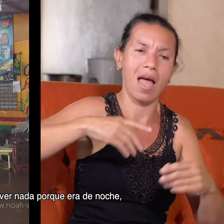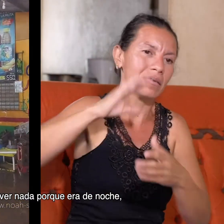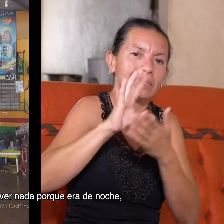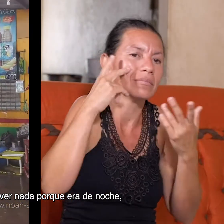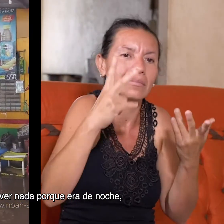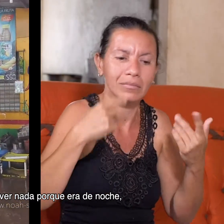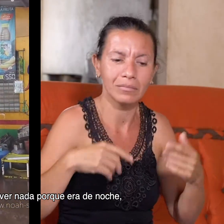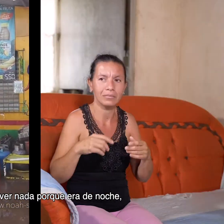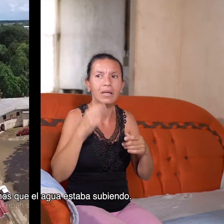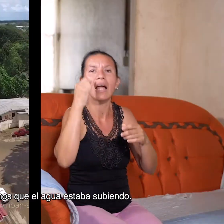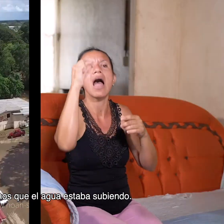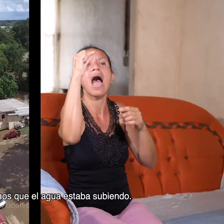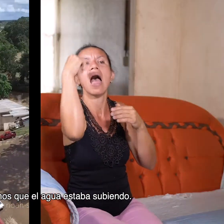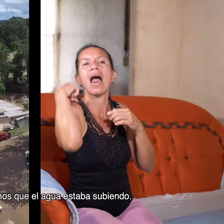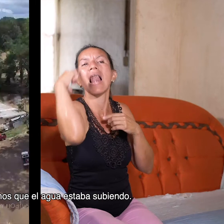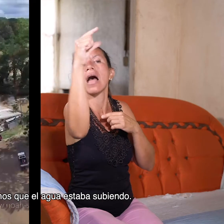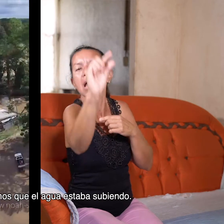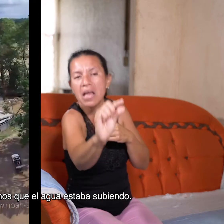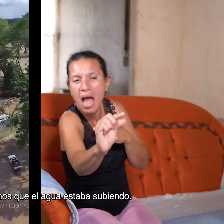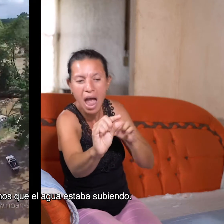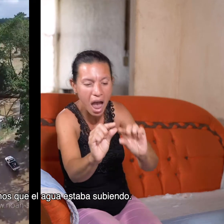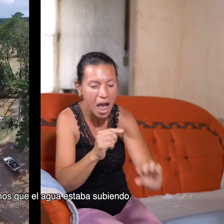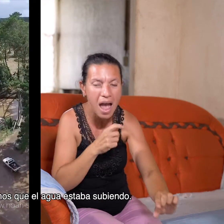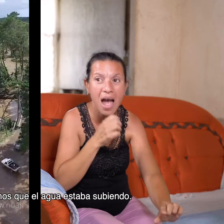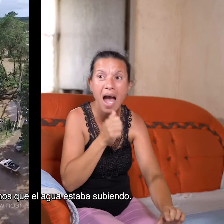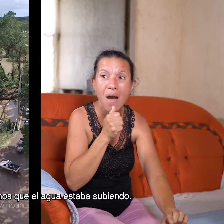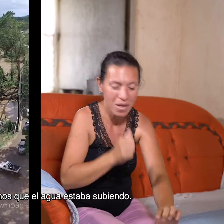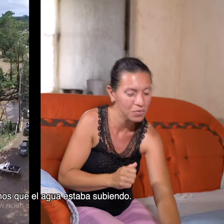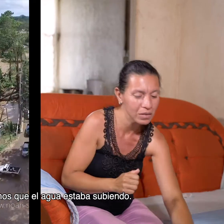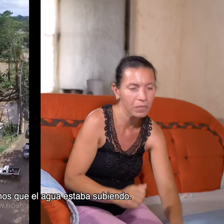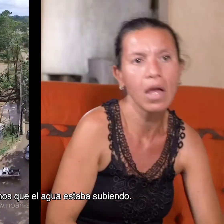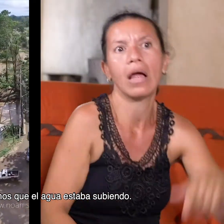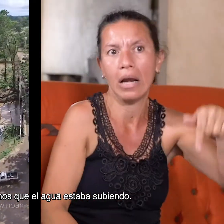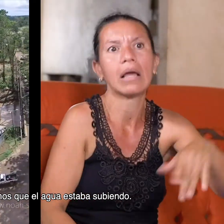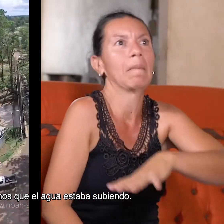porque estaba oscuro, hasta que notamos que el agua estaba subiendo.